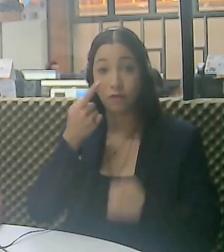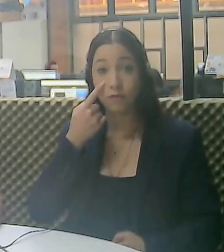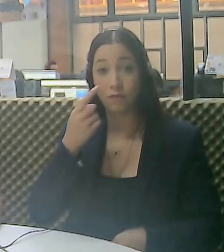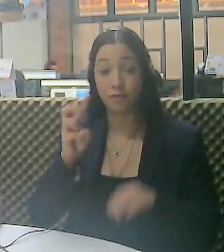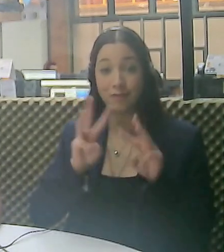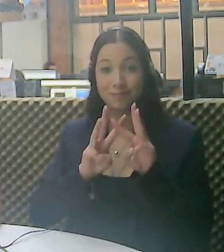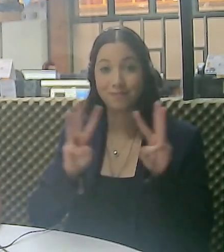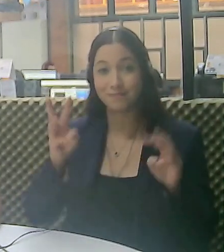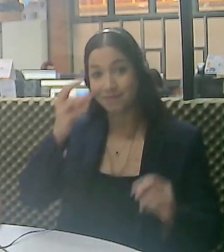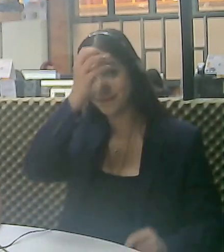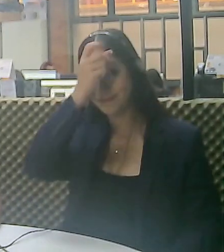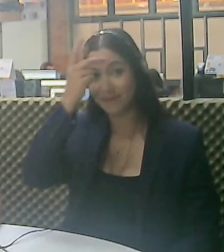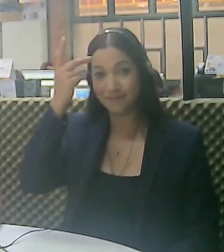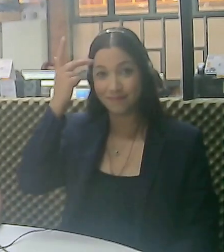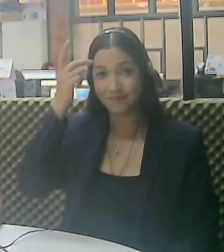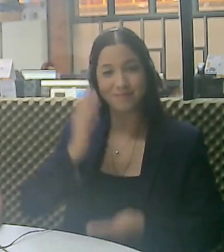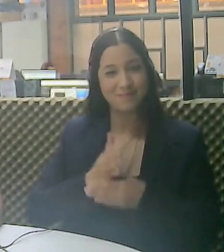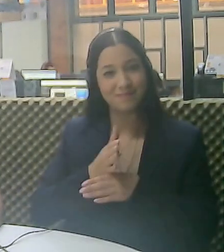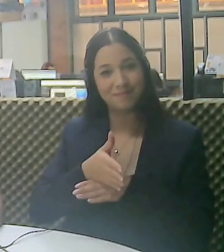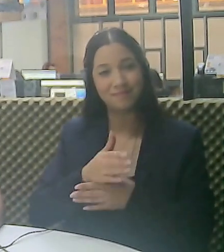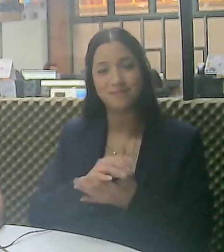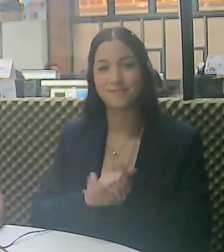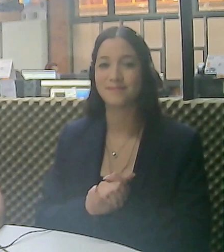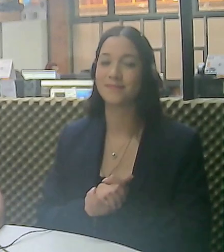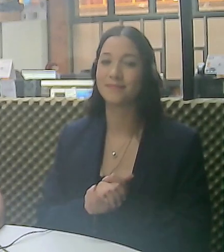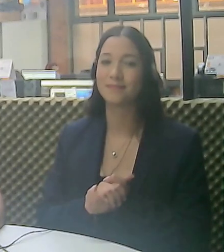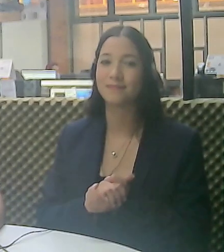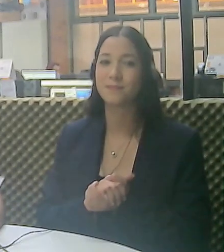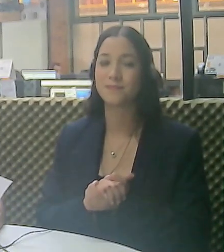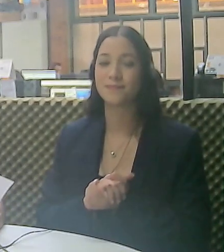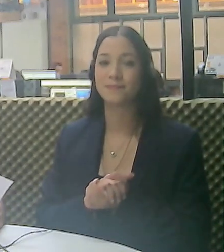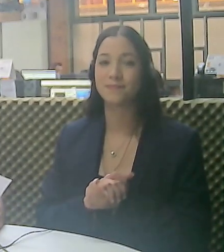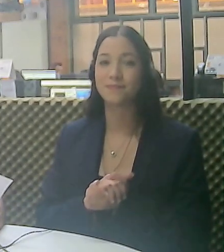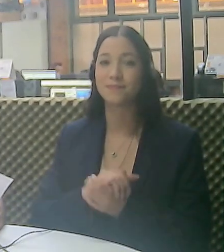no portal da Prefeitura. Acesse lá!